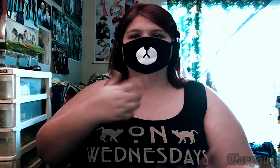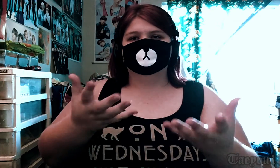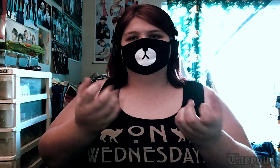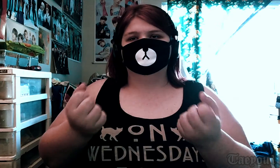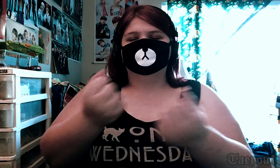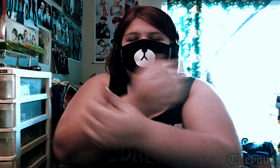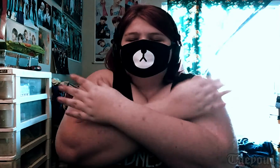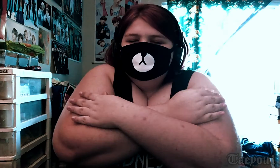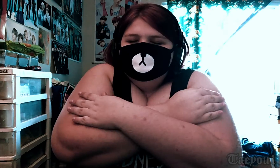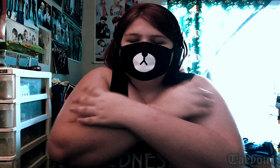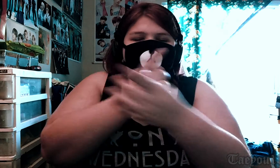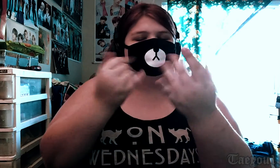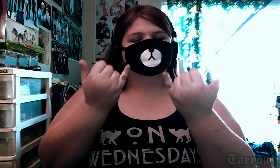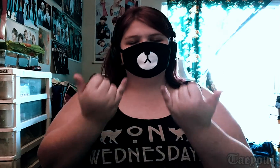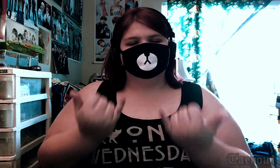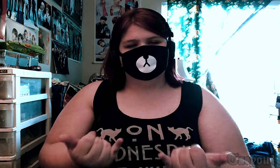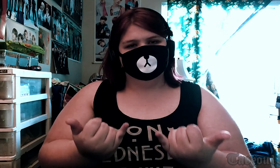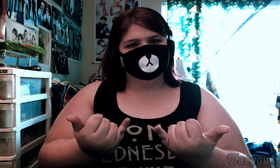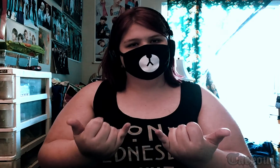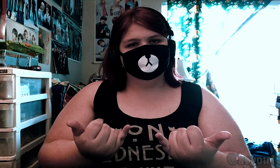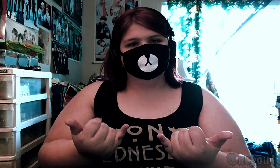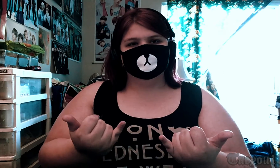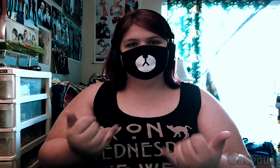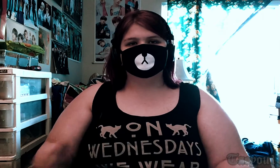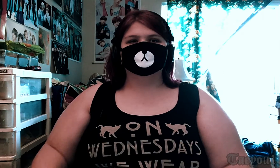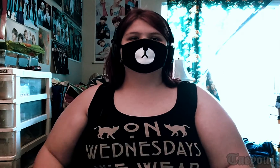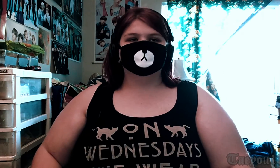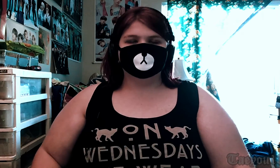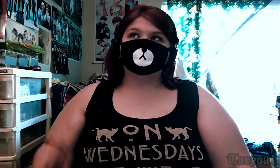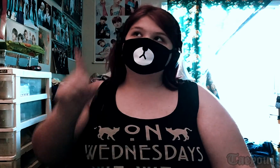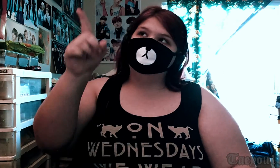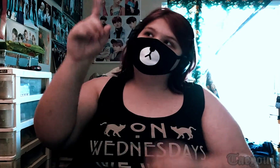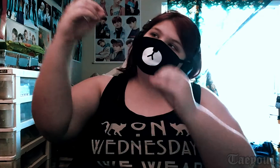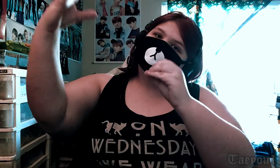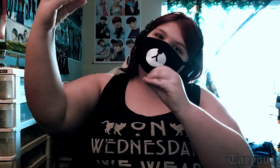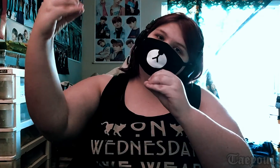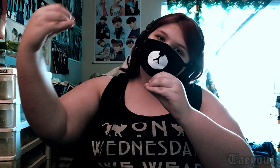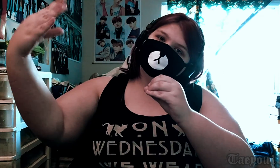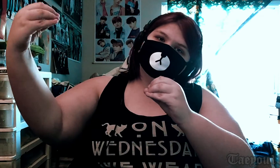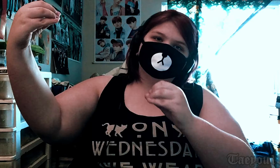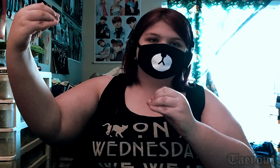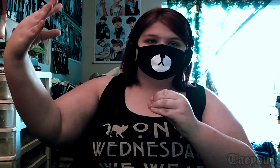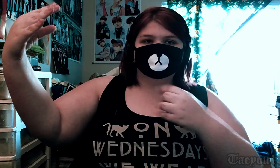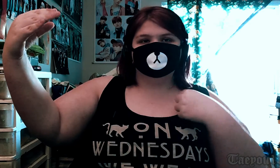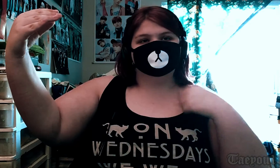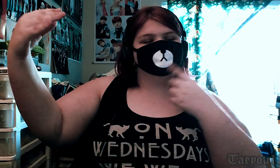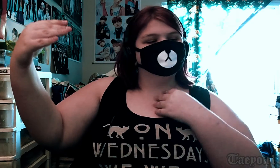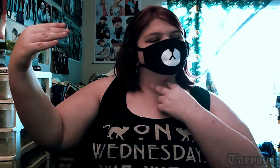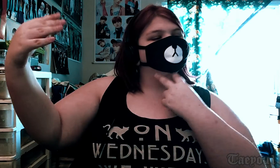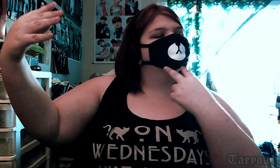지금이라도 널 안고 싶어 미안해. 저 별, 저 별에